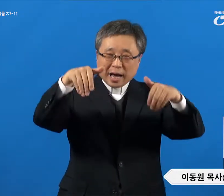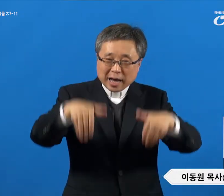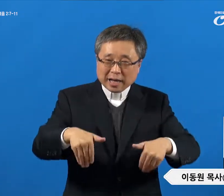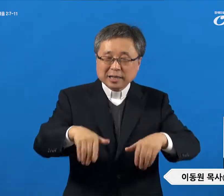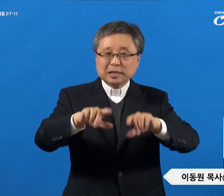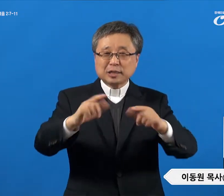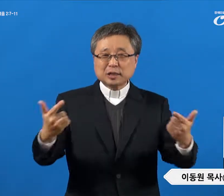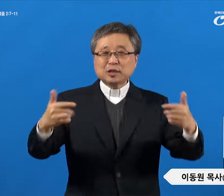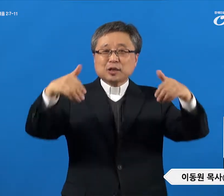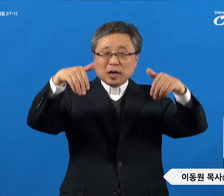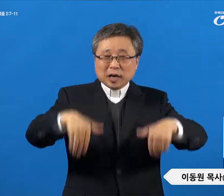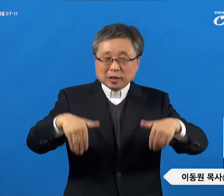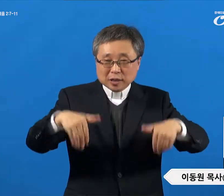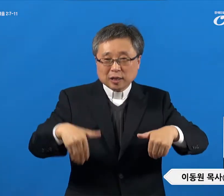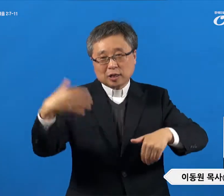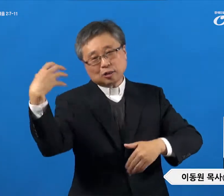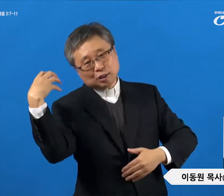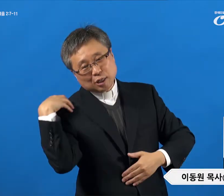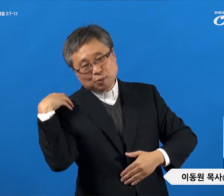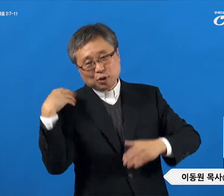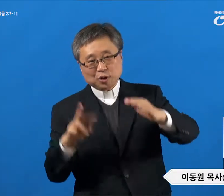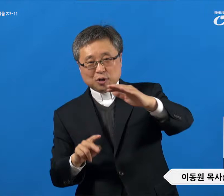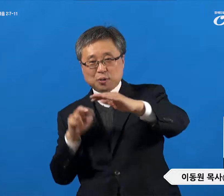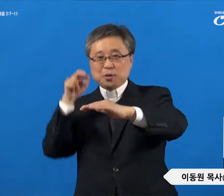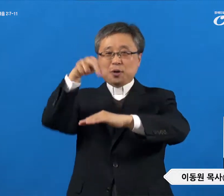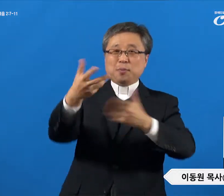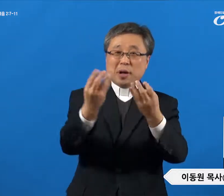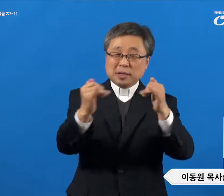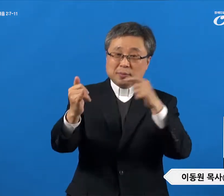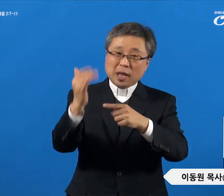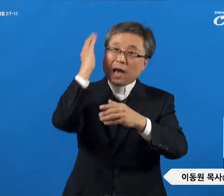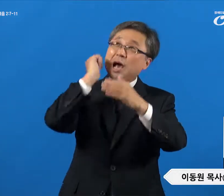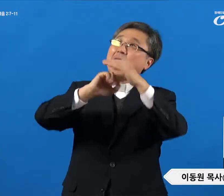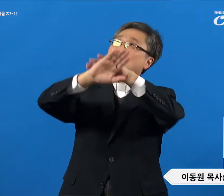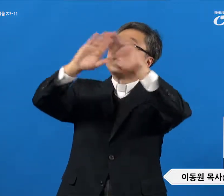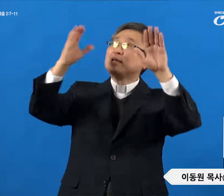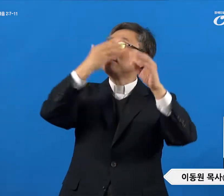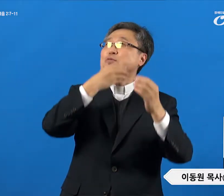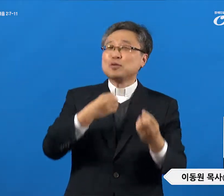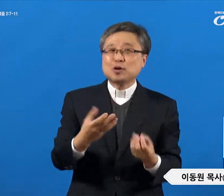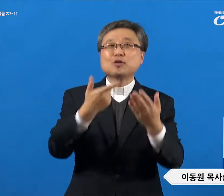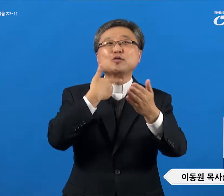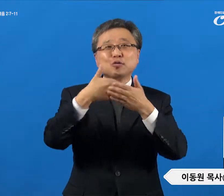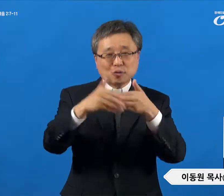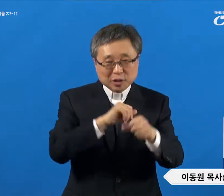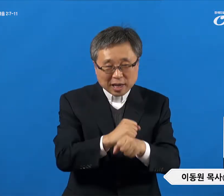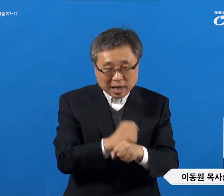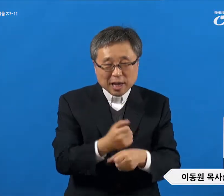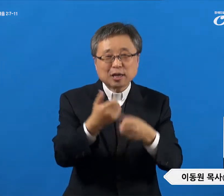하인들이라는 신분을 뛰어넘어서 그들은 많은 사람들에게 하늘의 축복을 누리게 하는